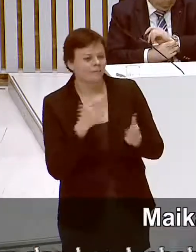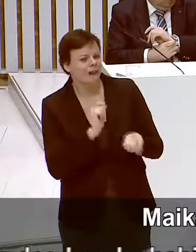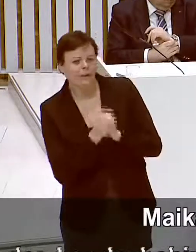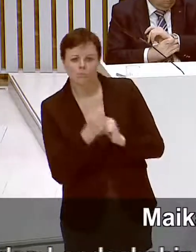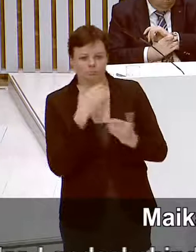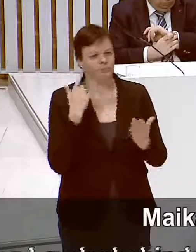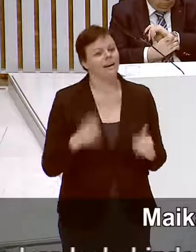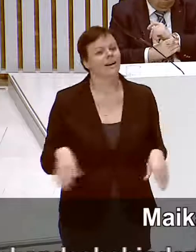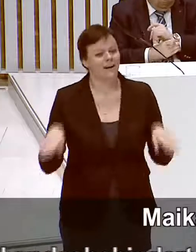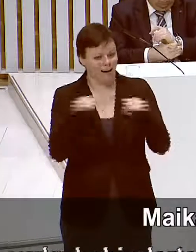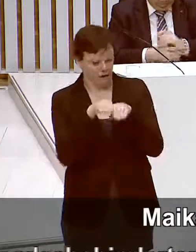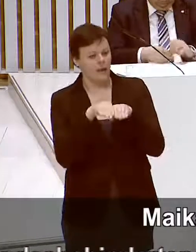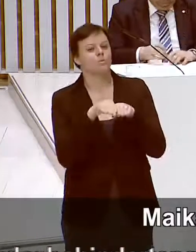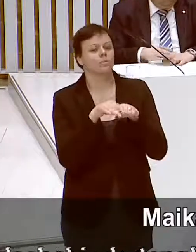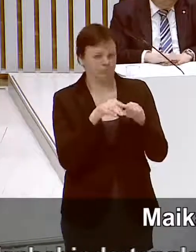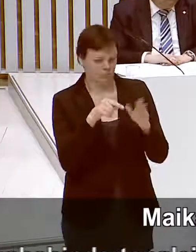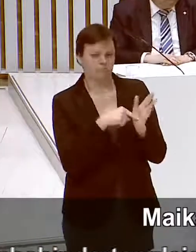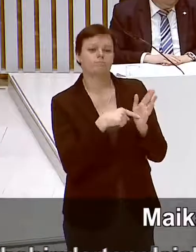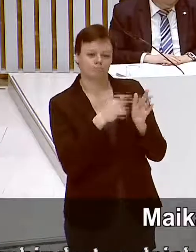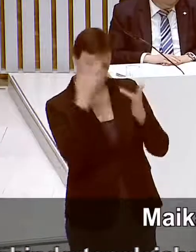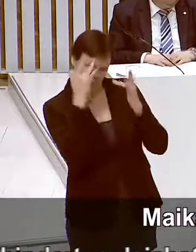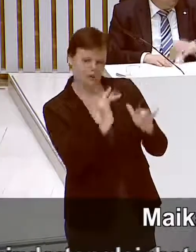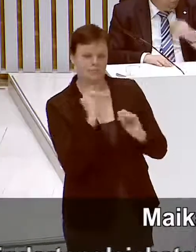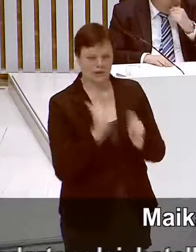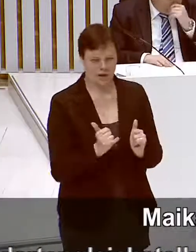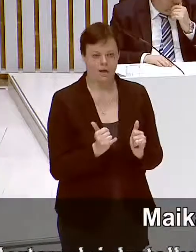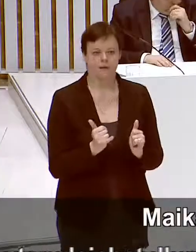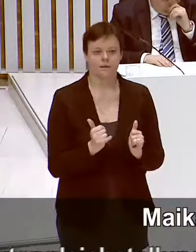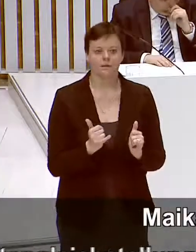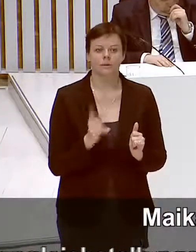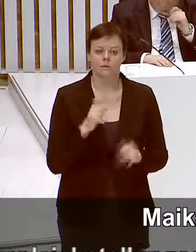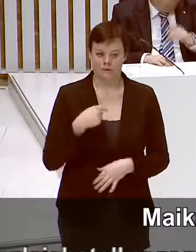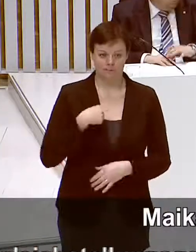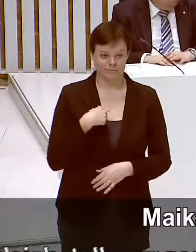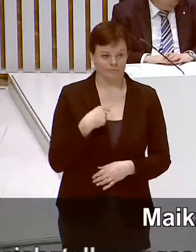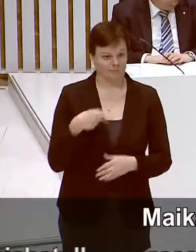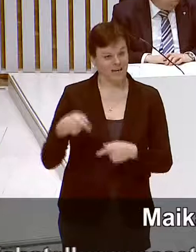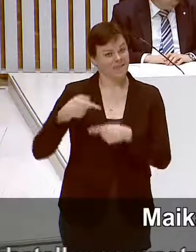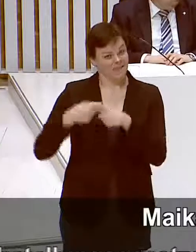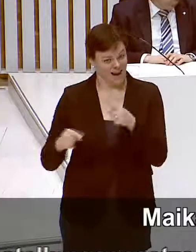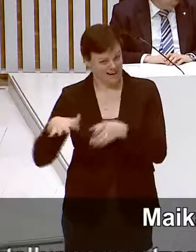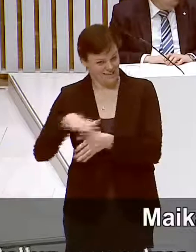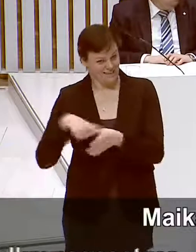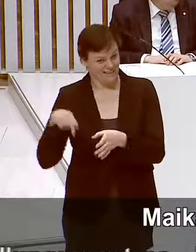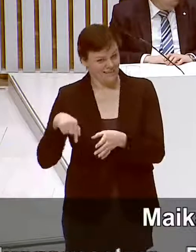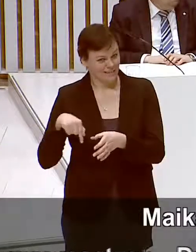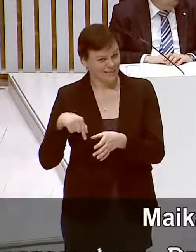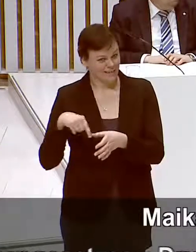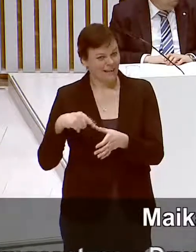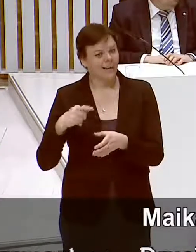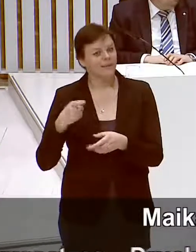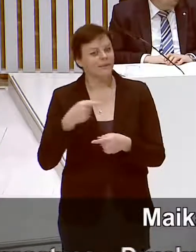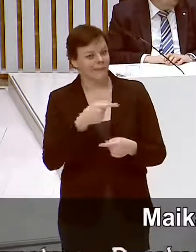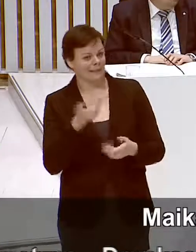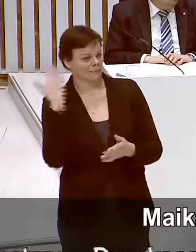Landesbehindertengleichstellungsgesetz zu. Unsere Zustimmung haben wir als Teil der Regierungskoalition schon in der letzten Sitzung